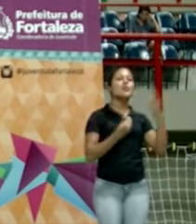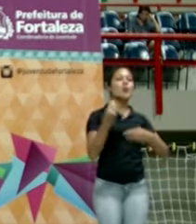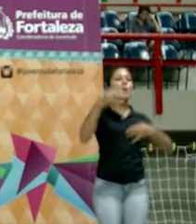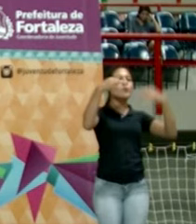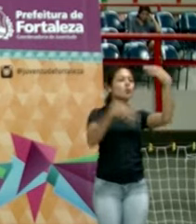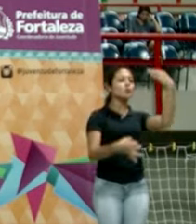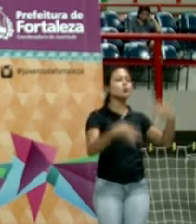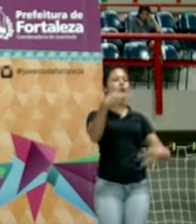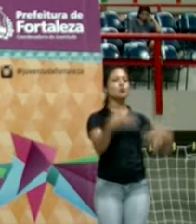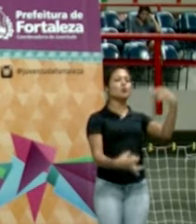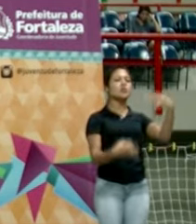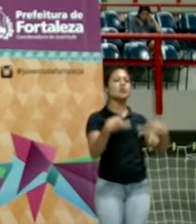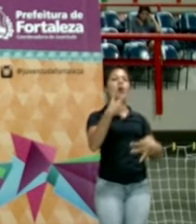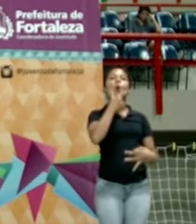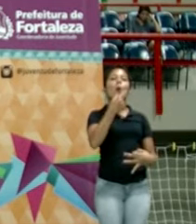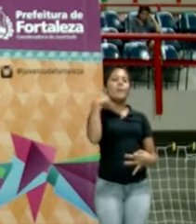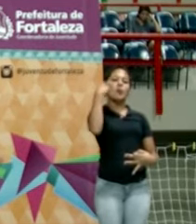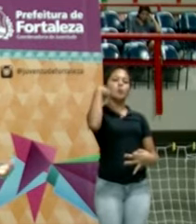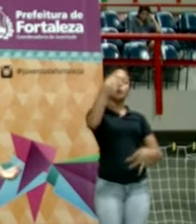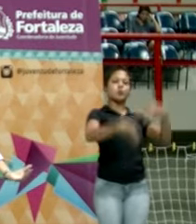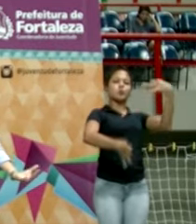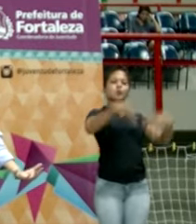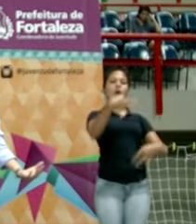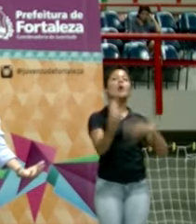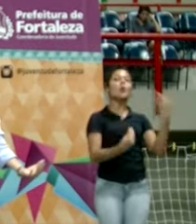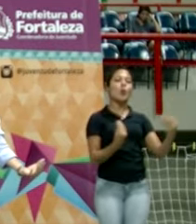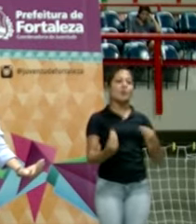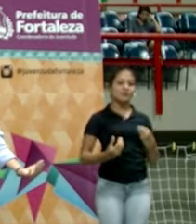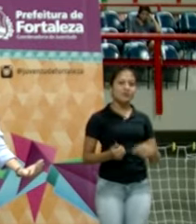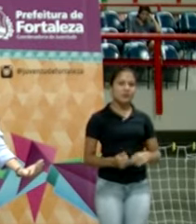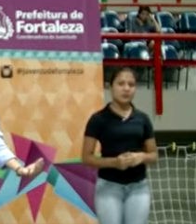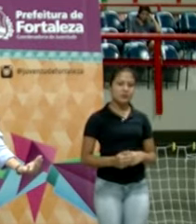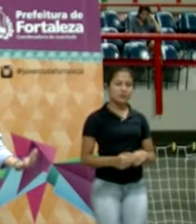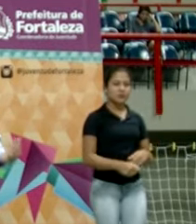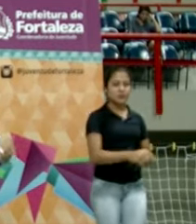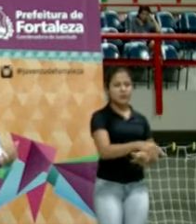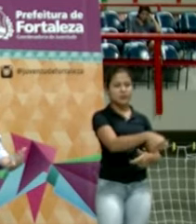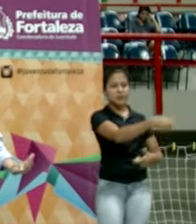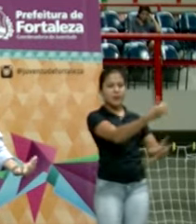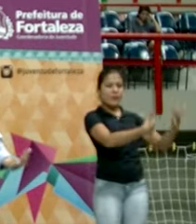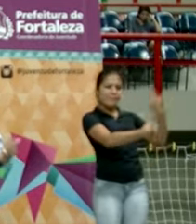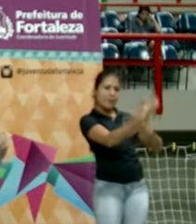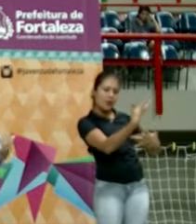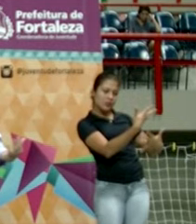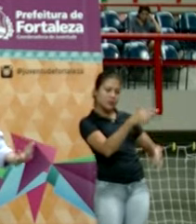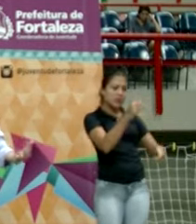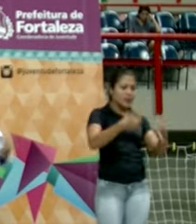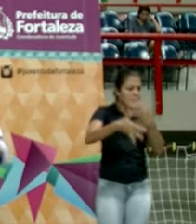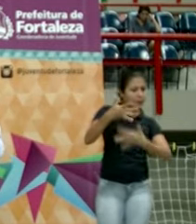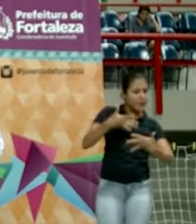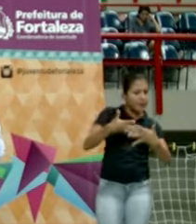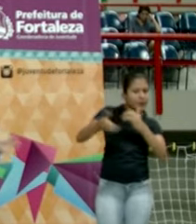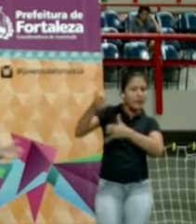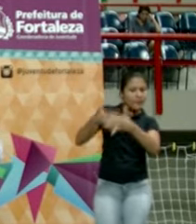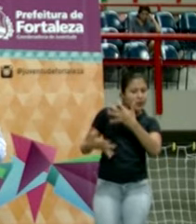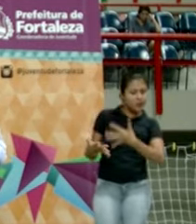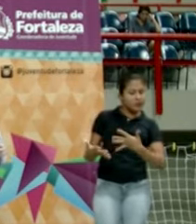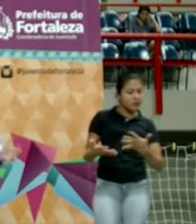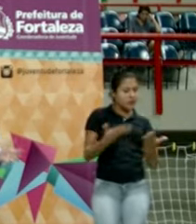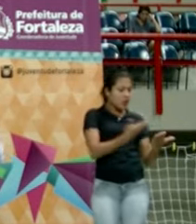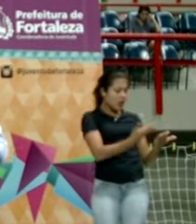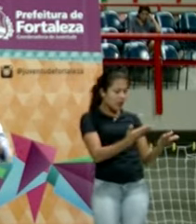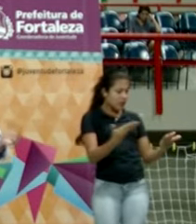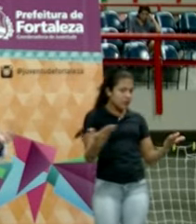uma causa, hein? O juiz vai julgar com as informações que tiveram ali para ele, ó. Aí ele vai fazer a análise, né, não? As peças